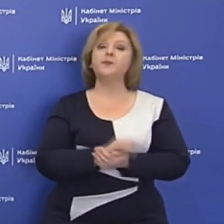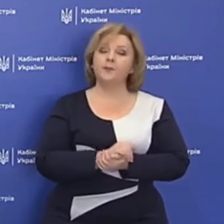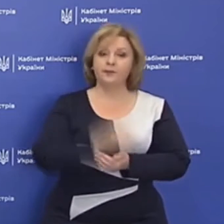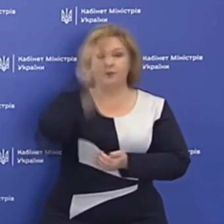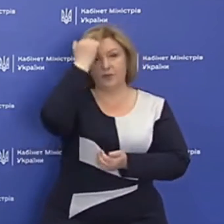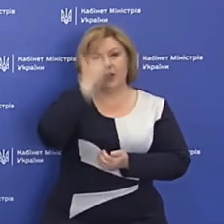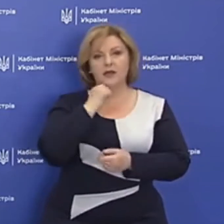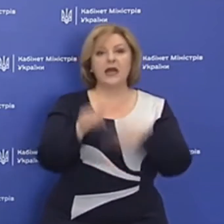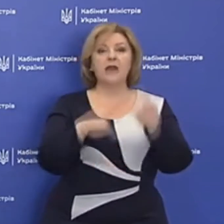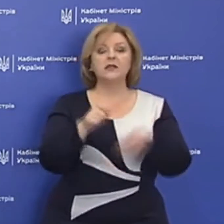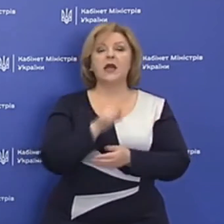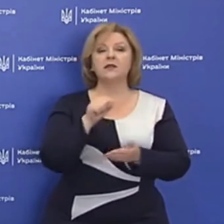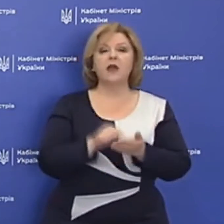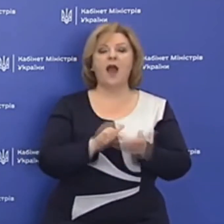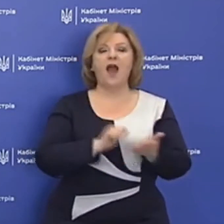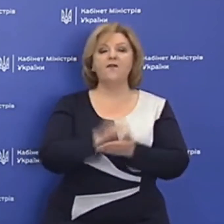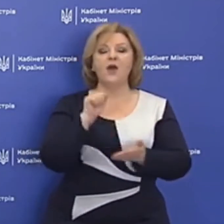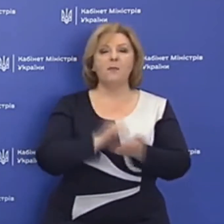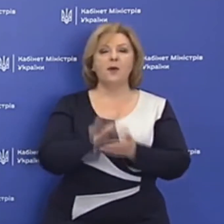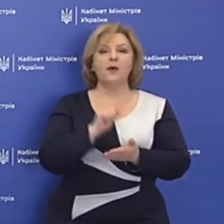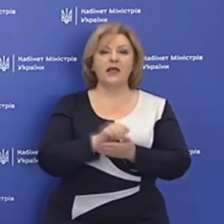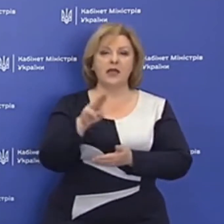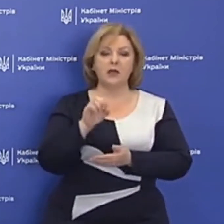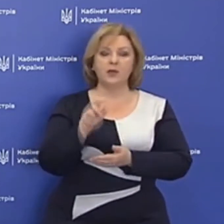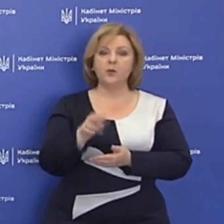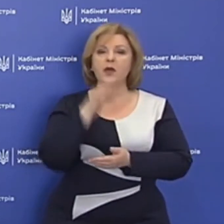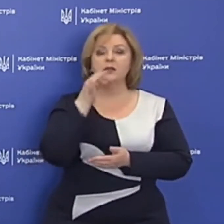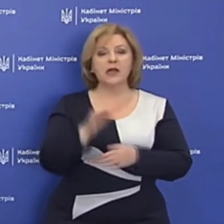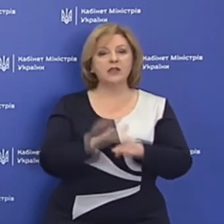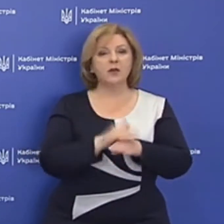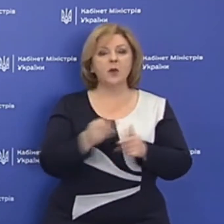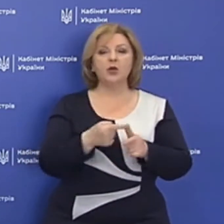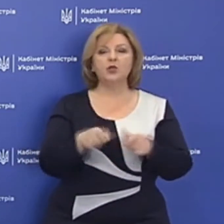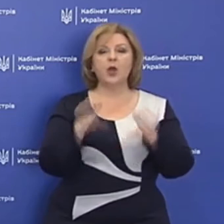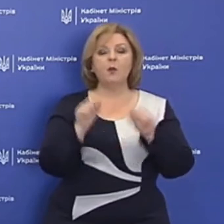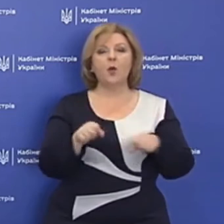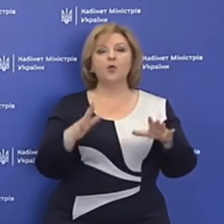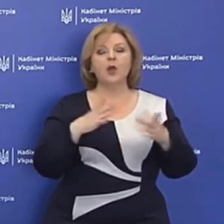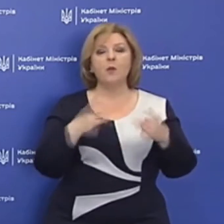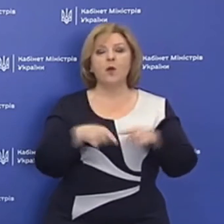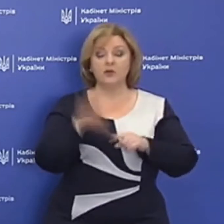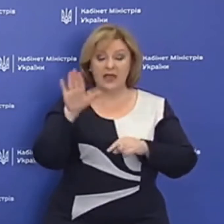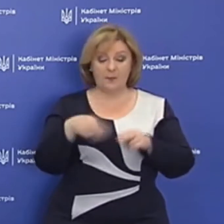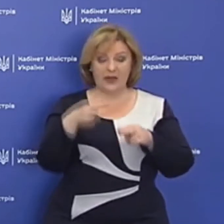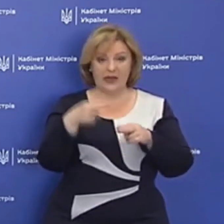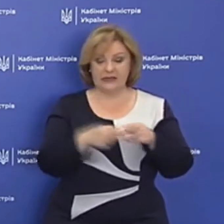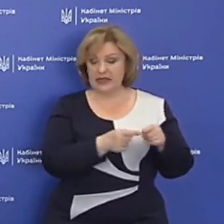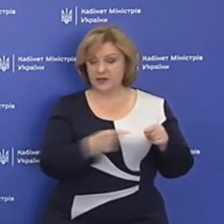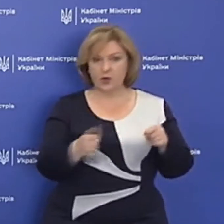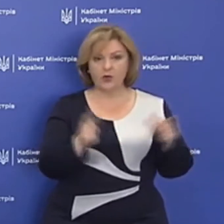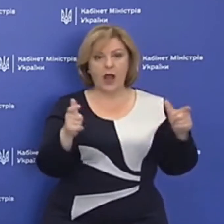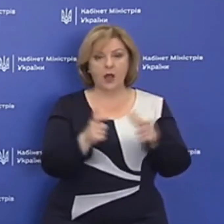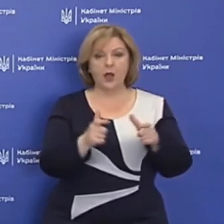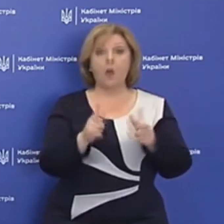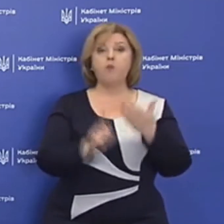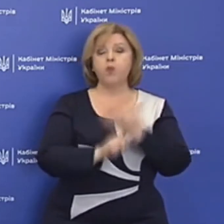Дякую. Наступне запитання від видання «Преса ТОП». Скажіть, будь ласка, чи може бути таке, що після закінчення строку карантину